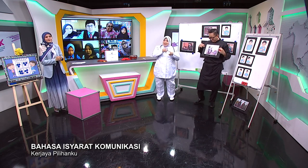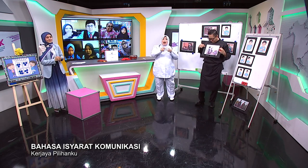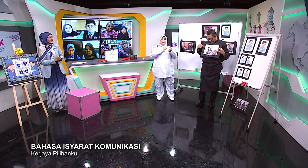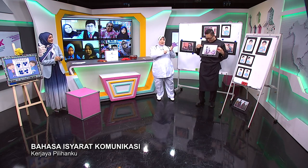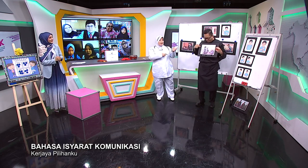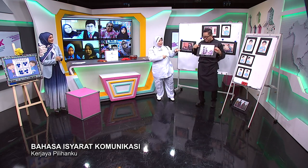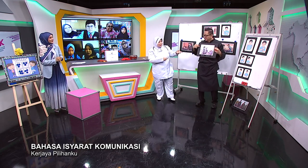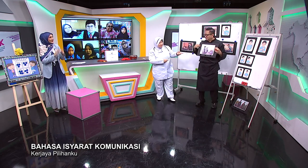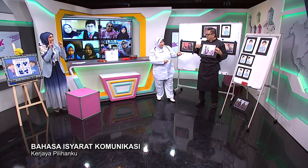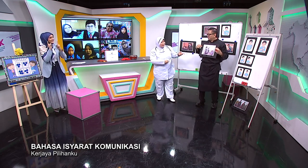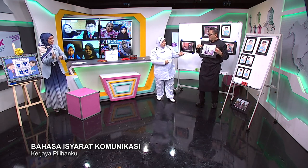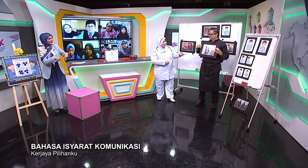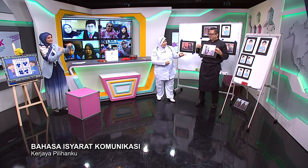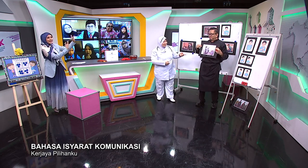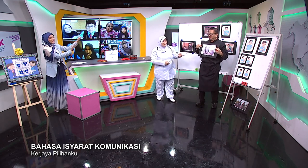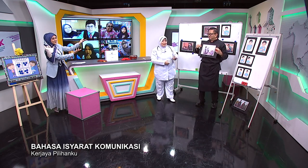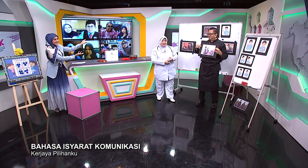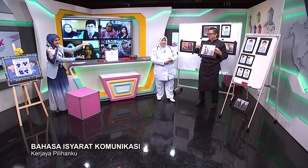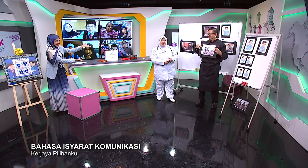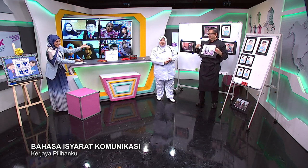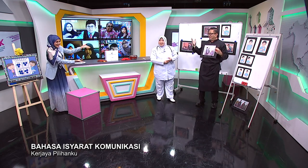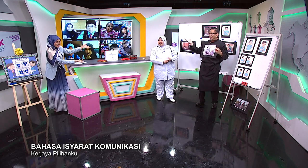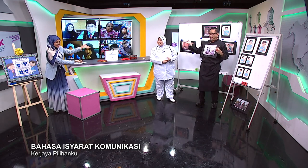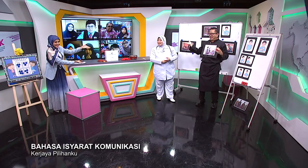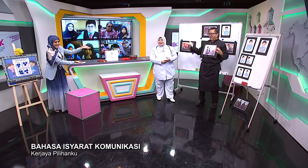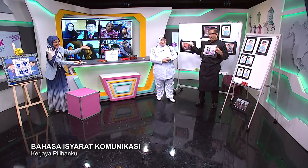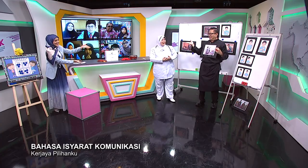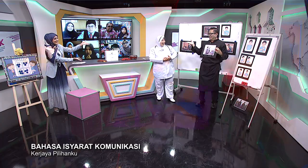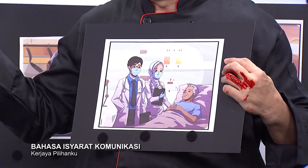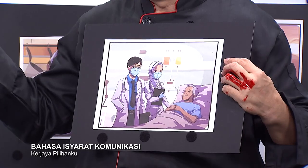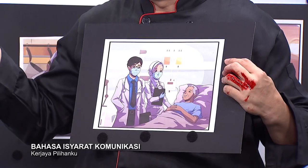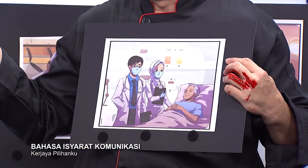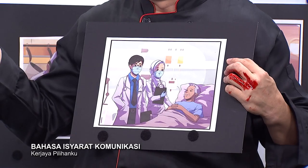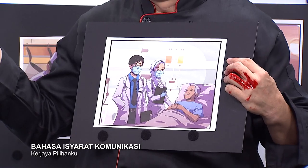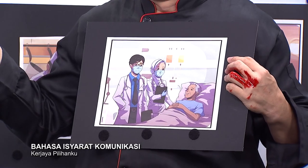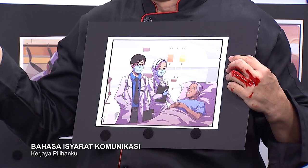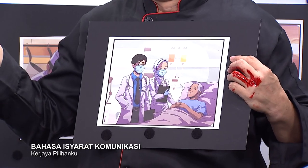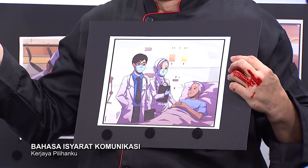Isyarat. Apa ni? Macam cikgu Miza. Ya.